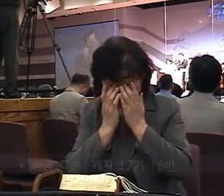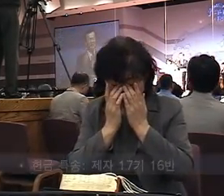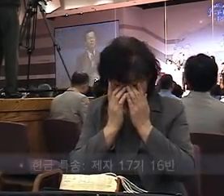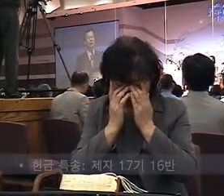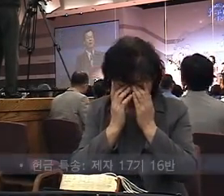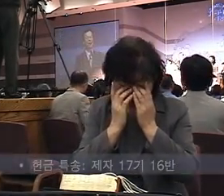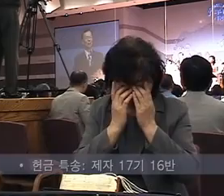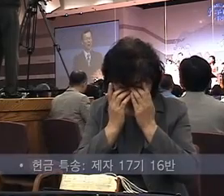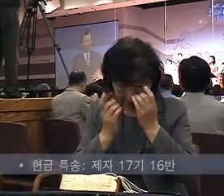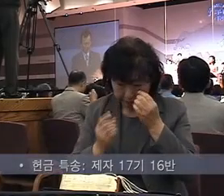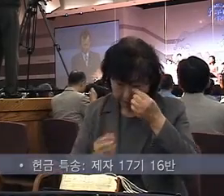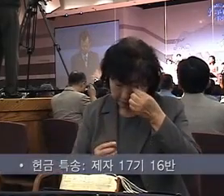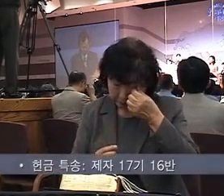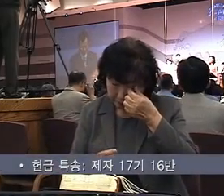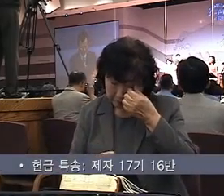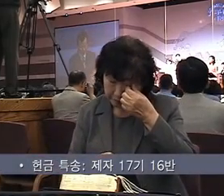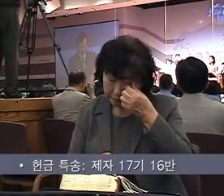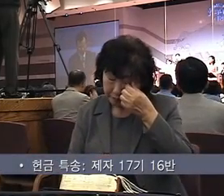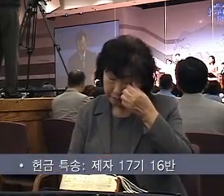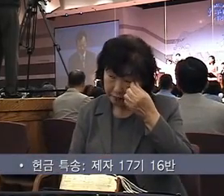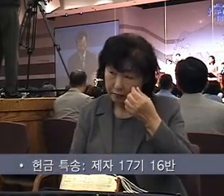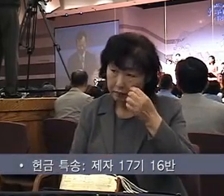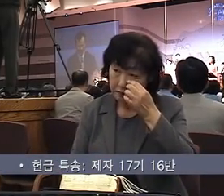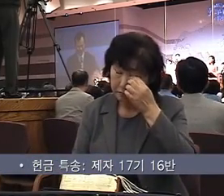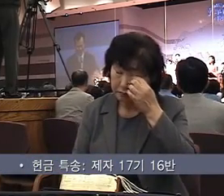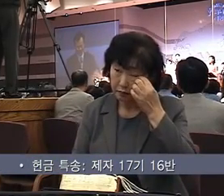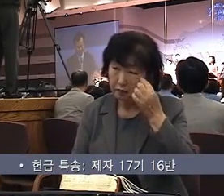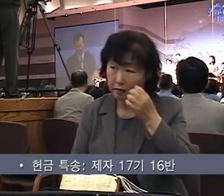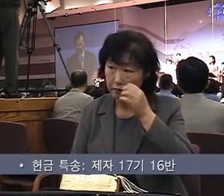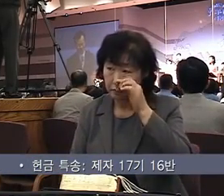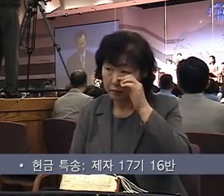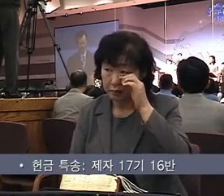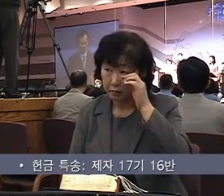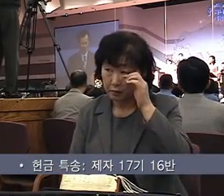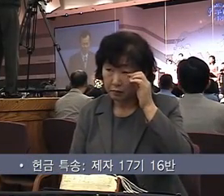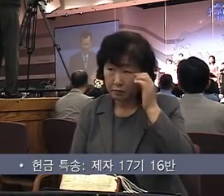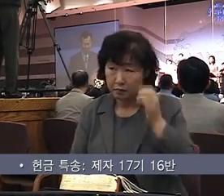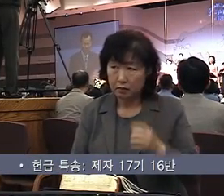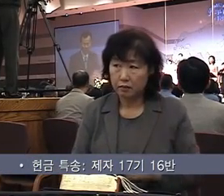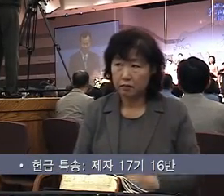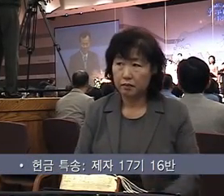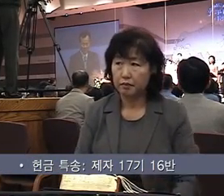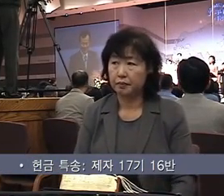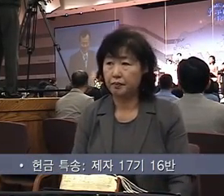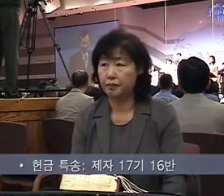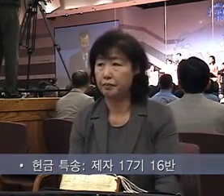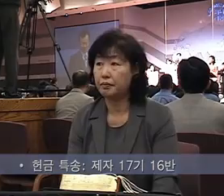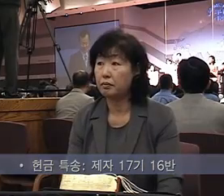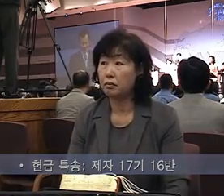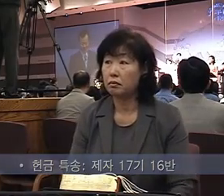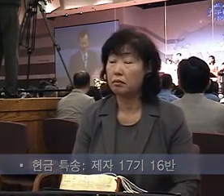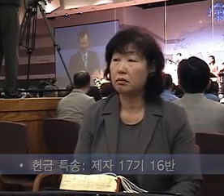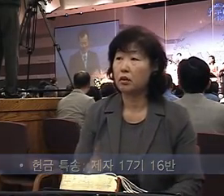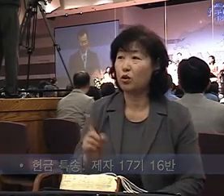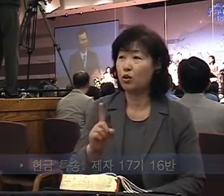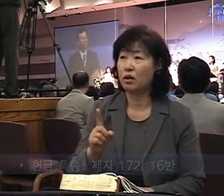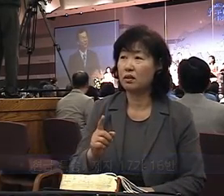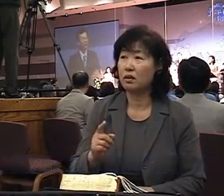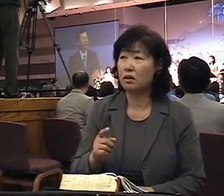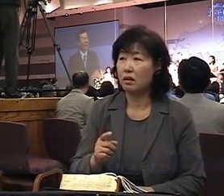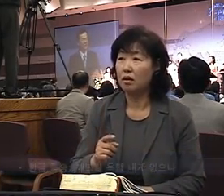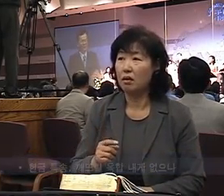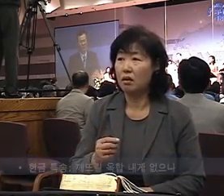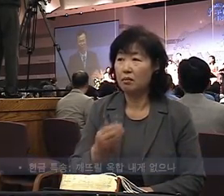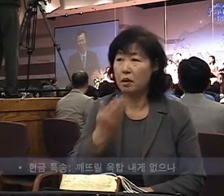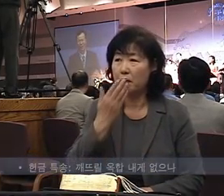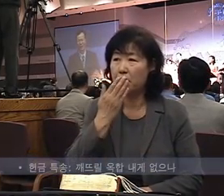계속하여 우리 헌금과 예물로 예배를 드리겠습니다. 제자 17기 16번 자매님들 깨트릴 옥합 내게